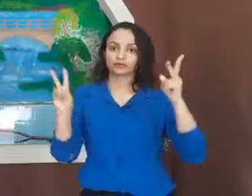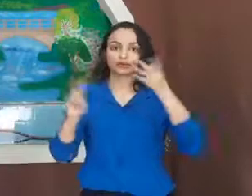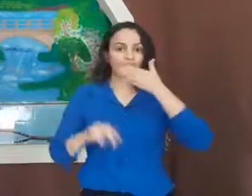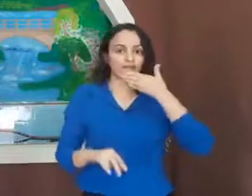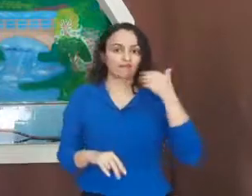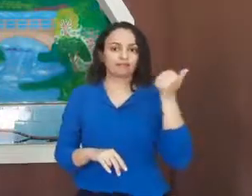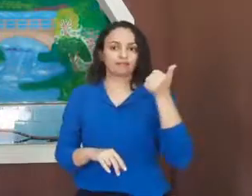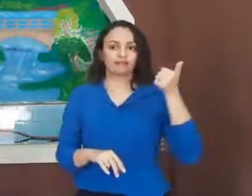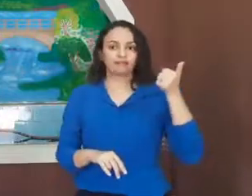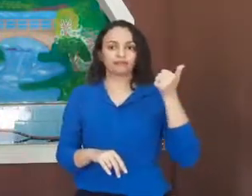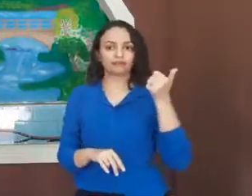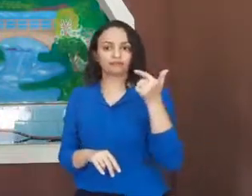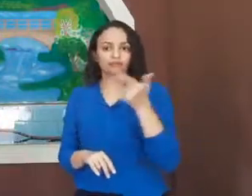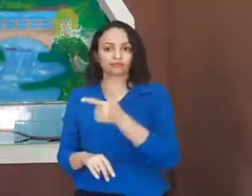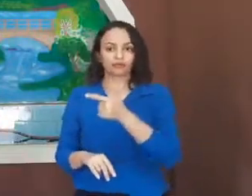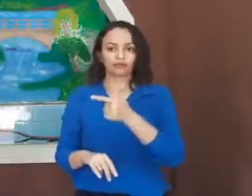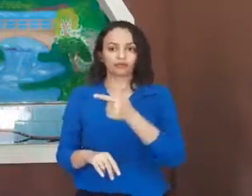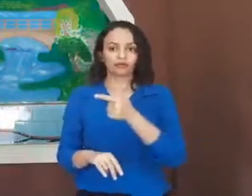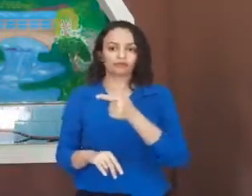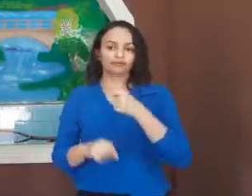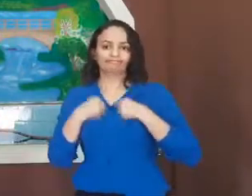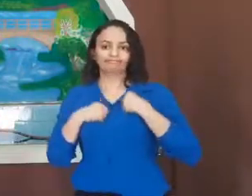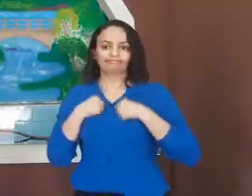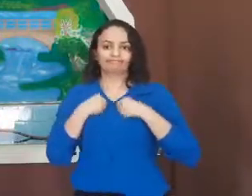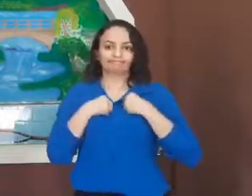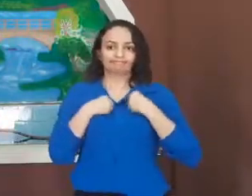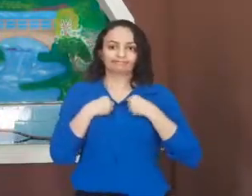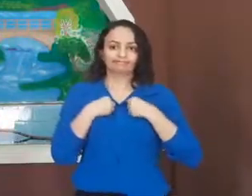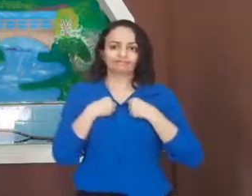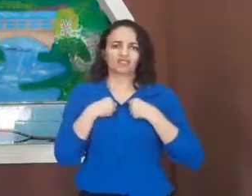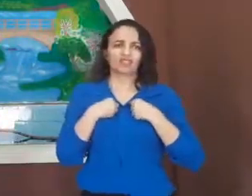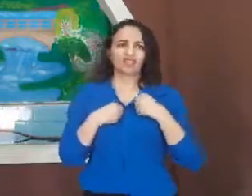que às vezes é difícil o tempo da espera,